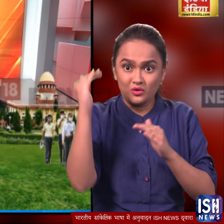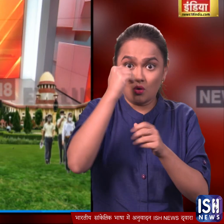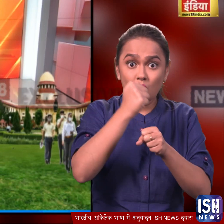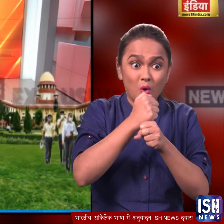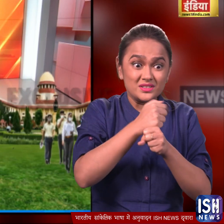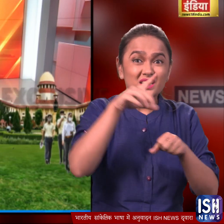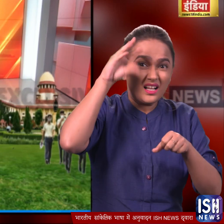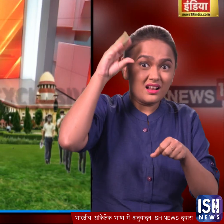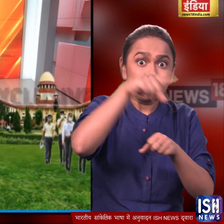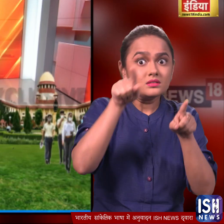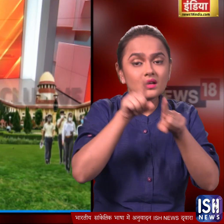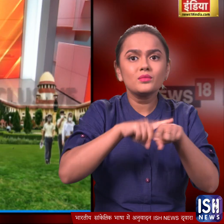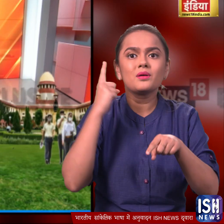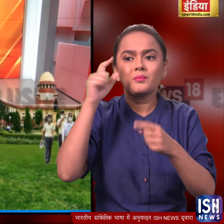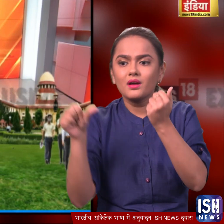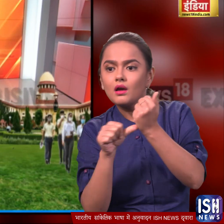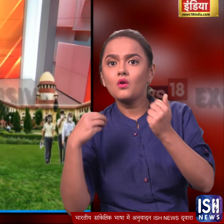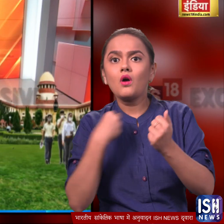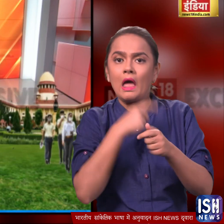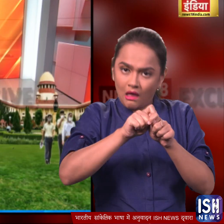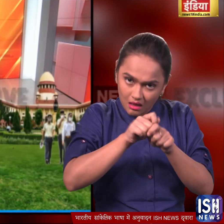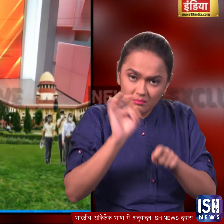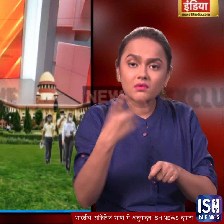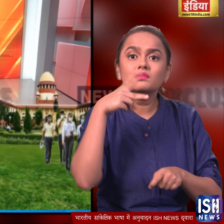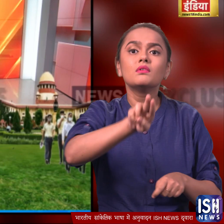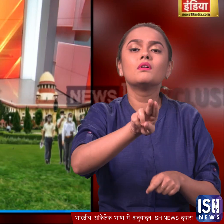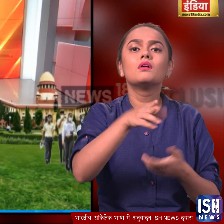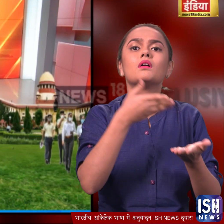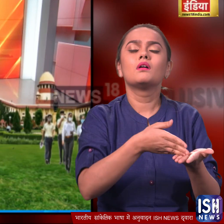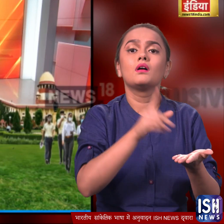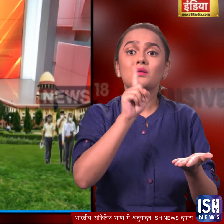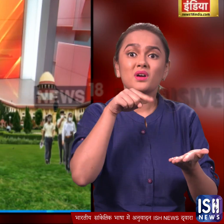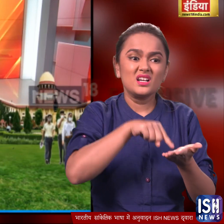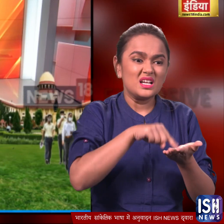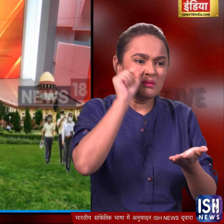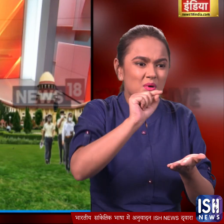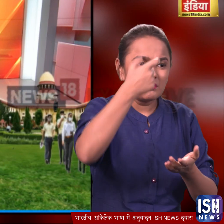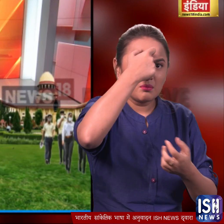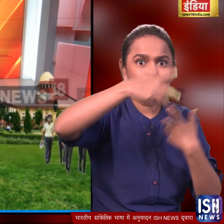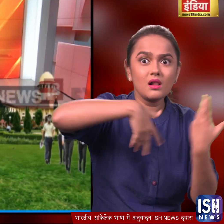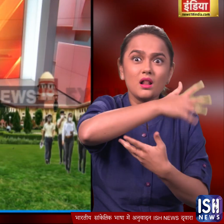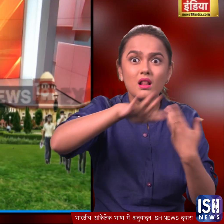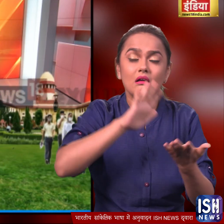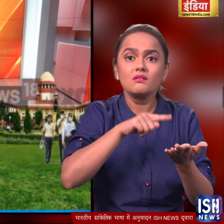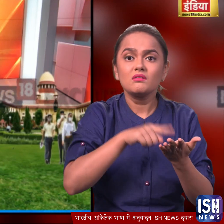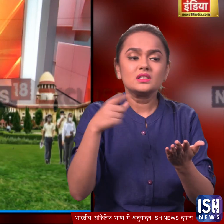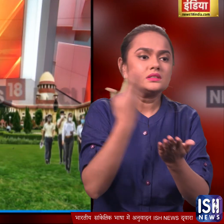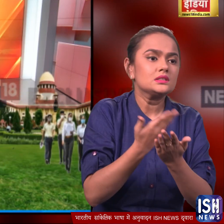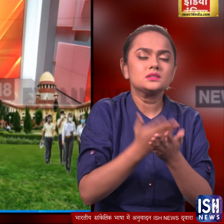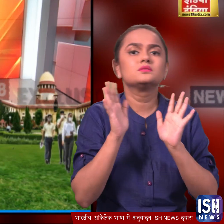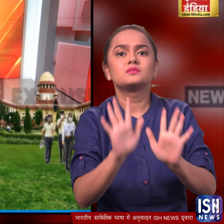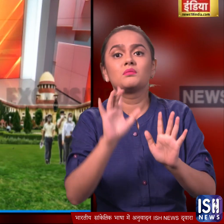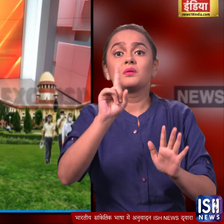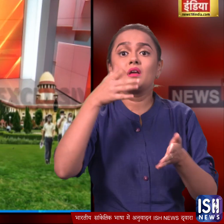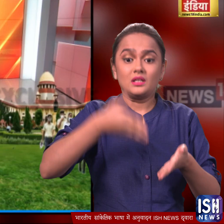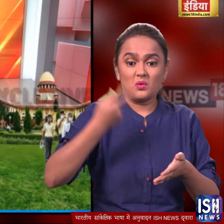पोस्ट ग्रेजुएट कोर्स के छात्र ही अस्पतालों में जूनियर डॉक्टर के तौर पर काम करते हैं। मगर आरक्षण से जुड़े मसले की वजह से अभी इन दाखिलों पर रोक लगी